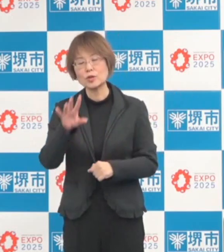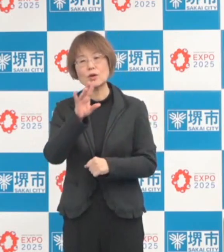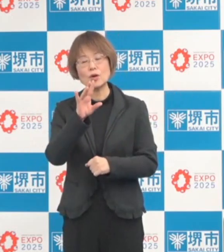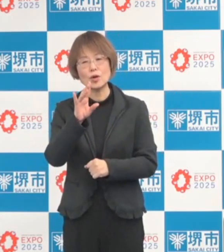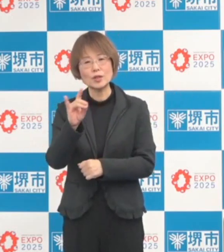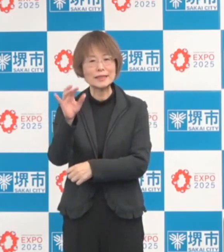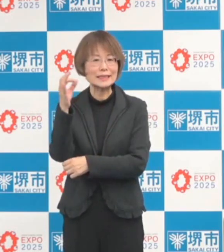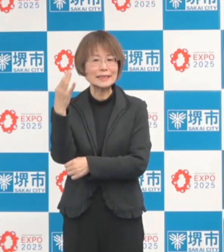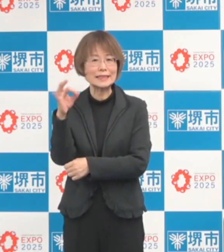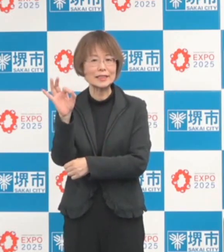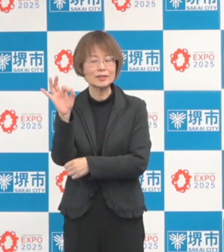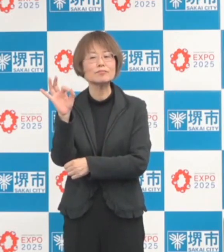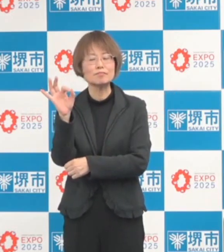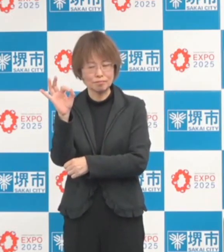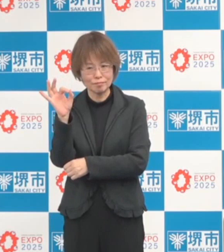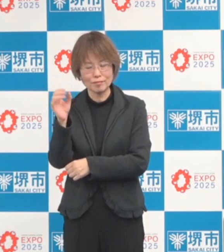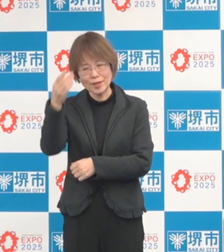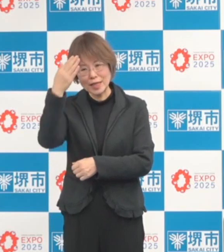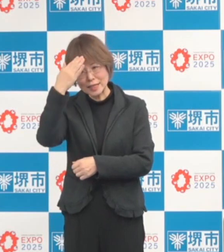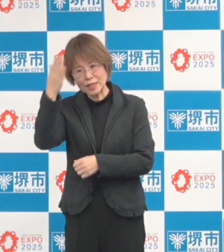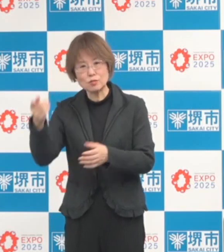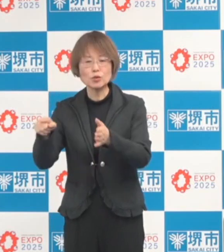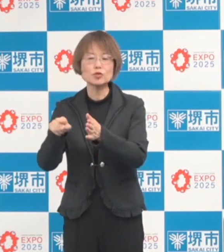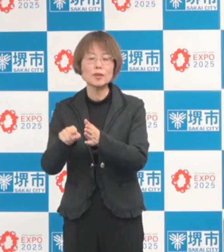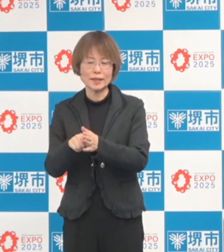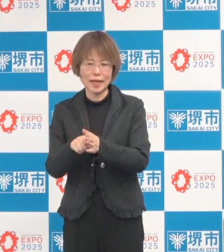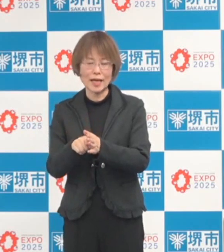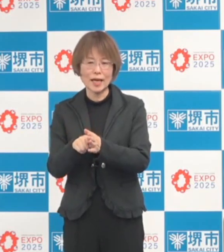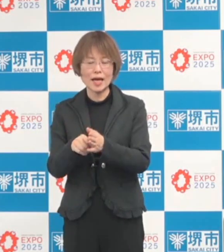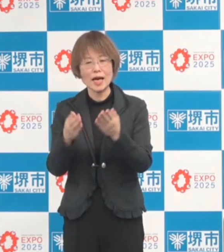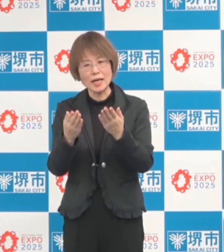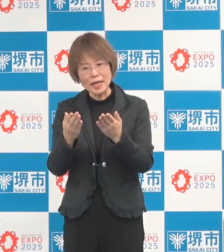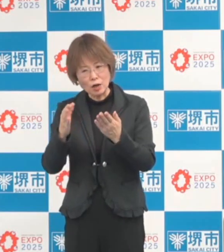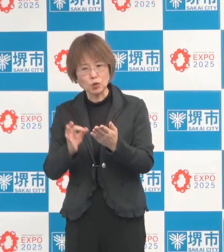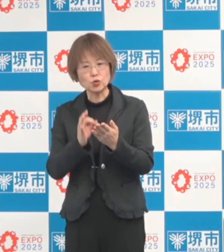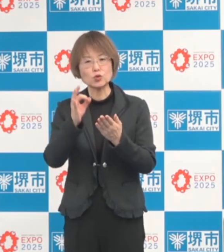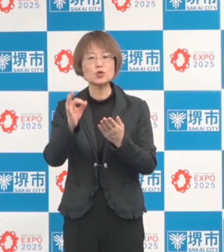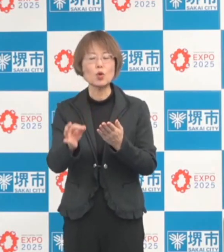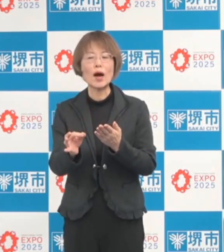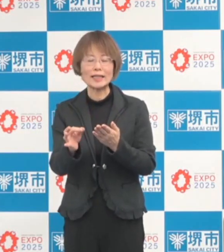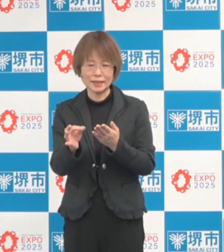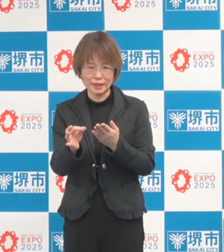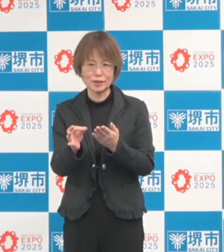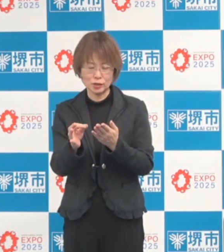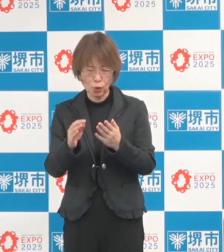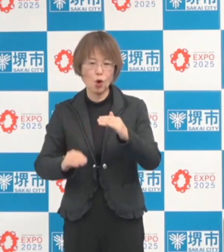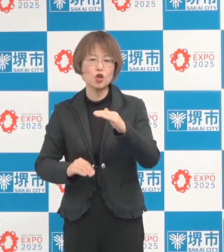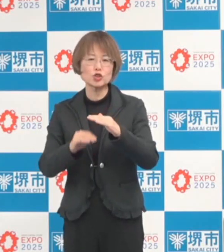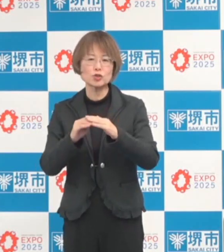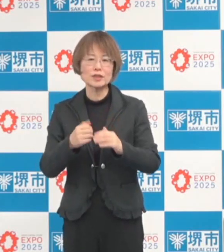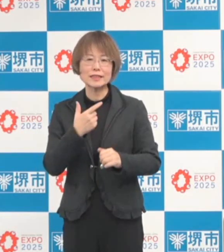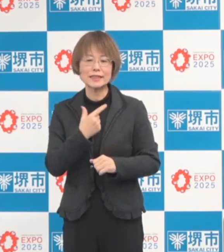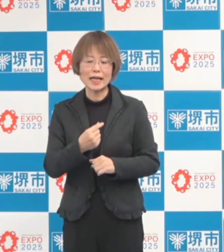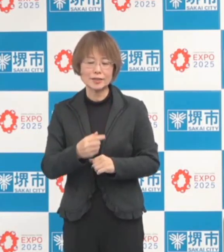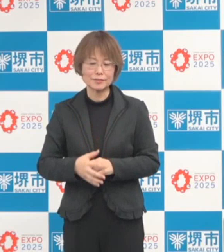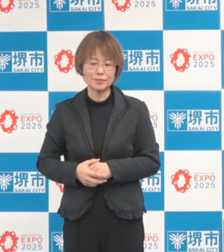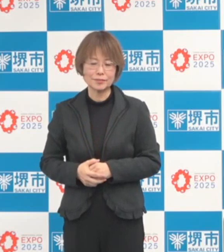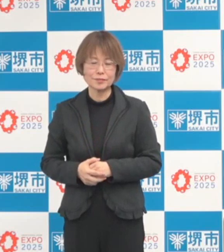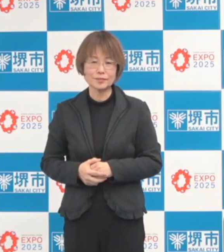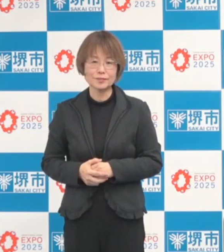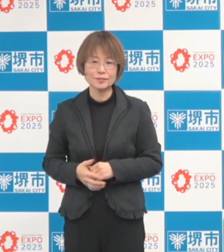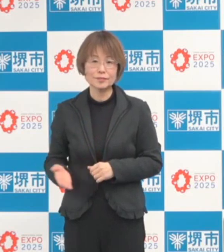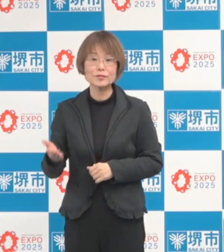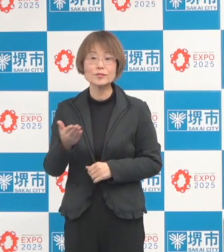てですね、このさらなる給付型奨学金拡充をできるような制度にしていきたいと思っております。そし